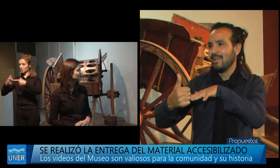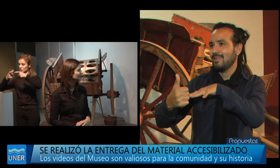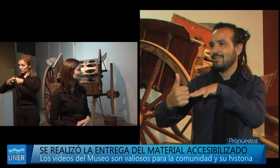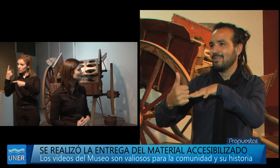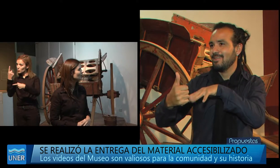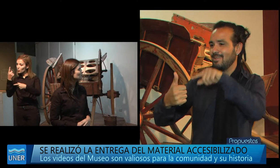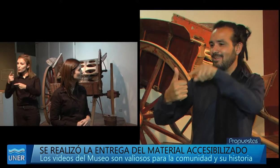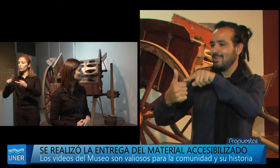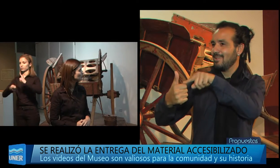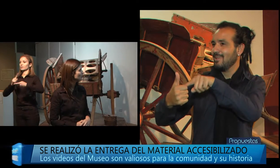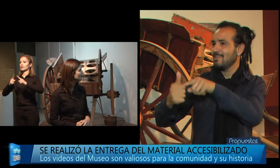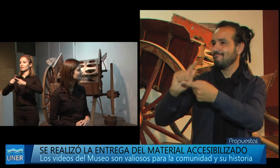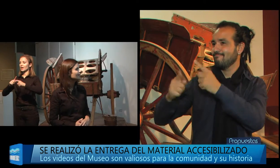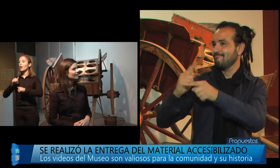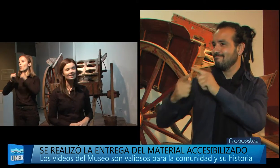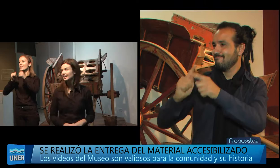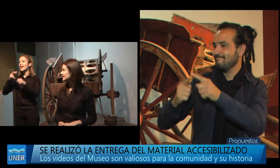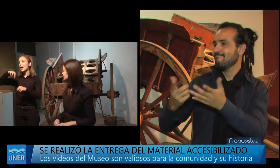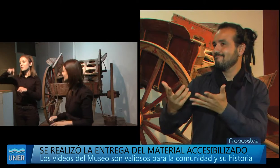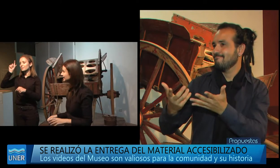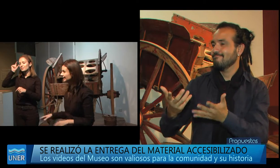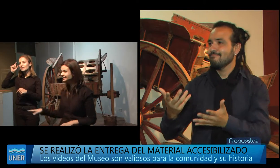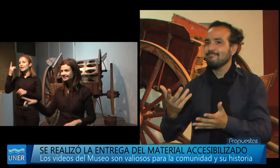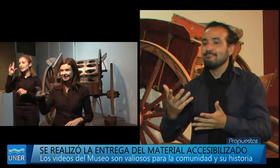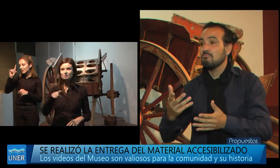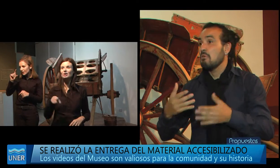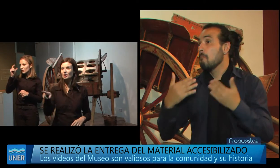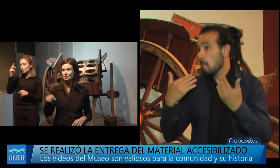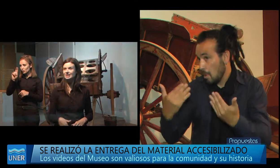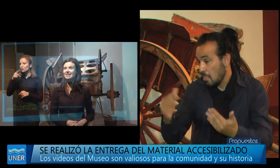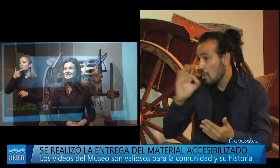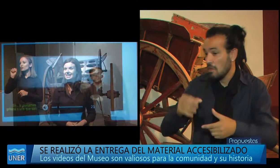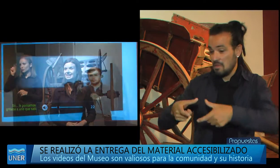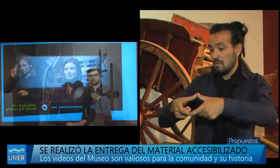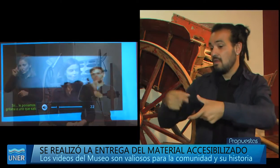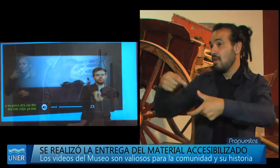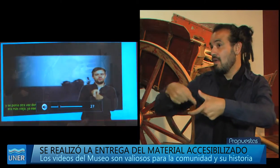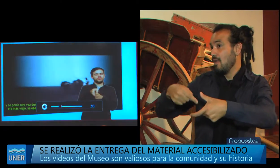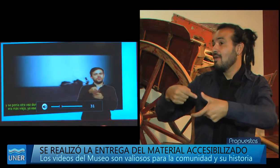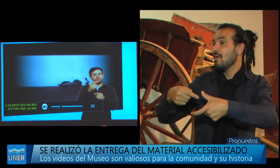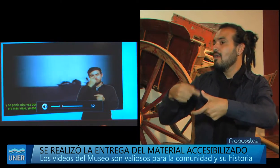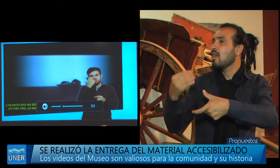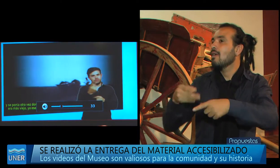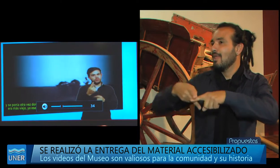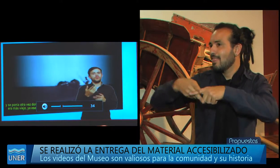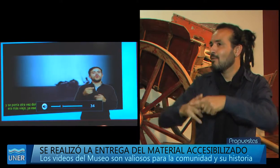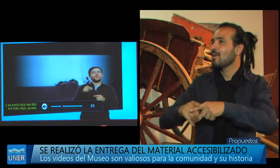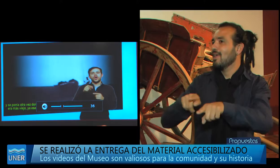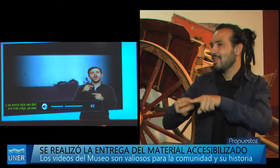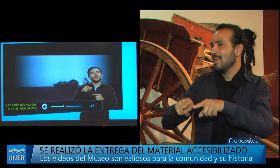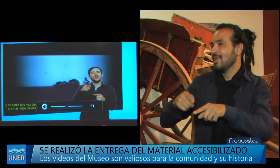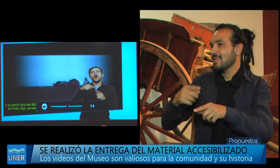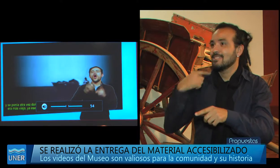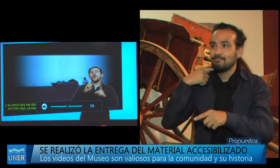también en el caso de trabajo de los guías, también debe haber un intérprete con los guías. Y este trabajo que hizo la Tecnicatura